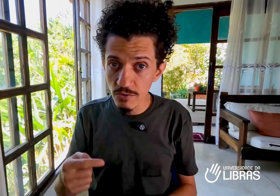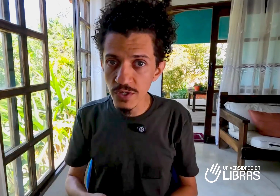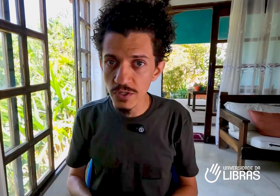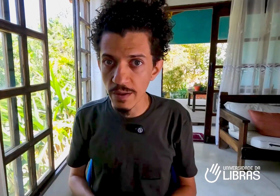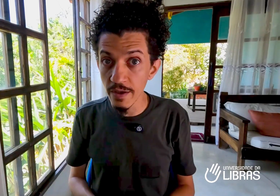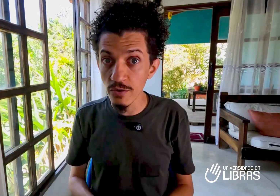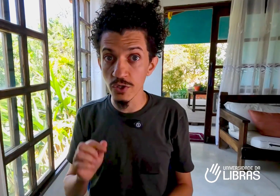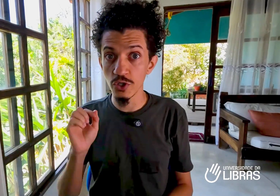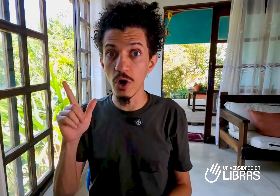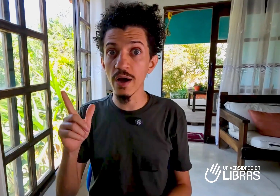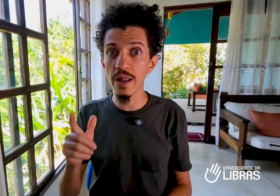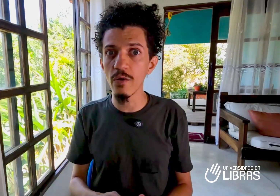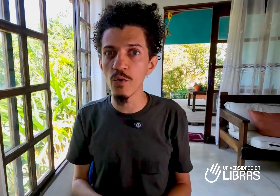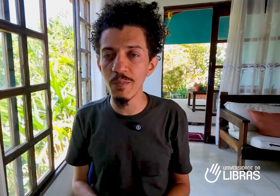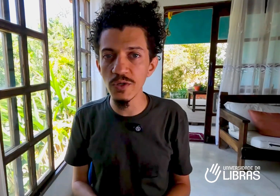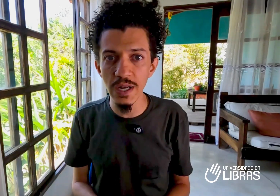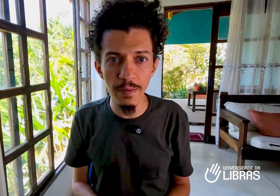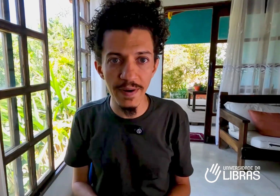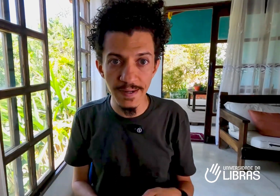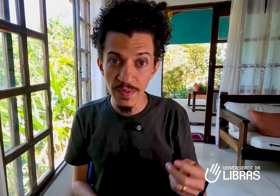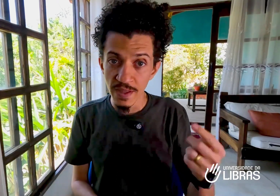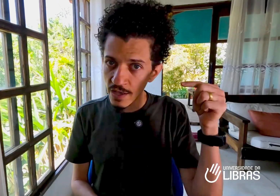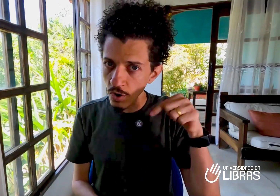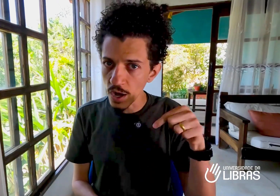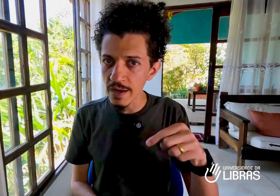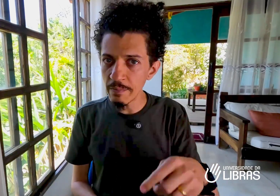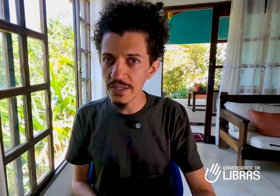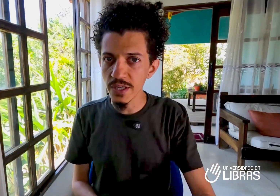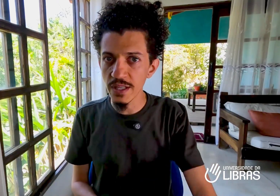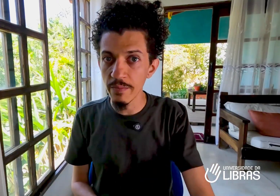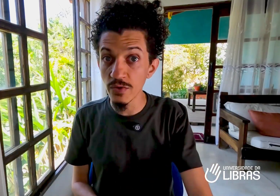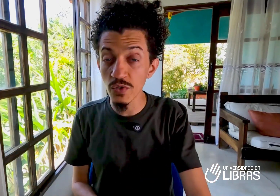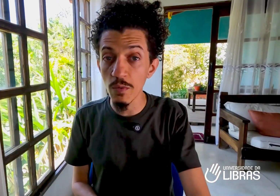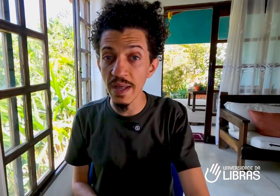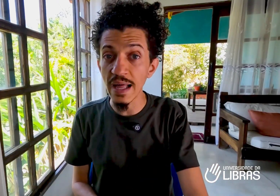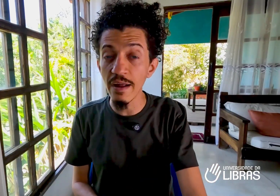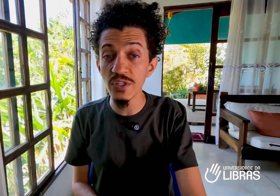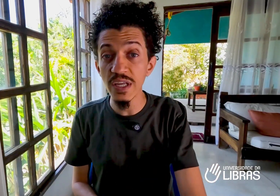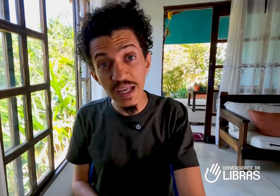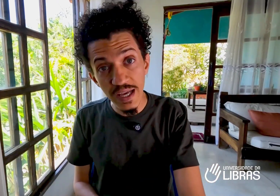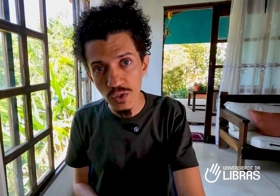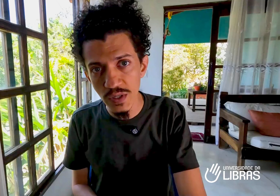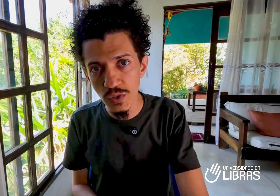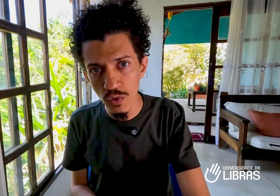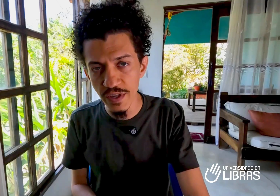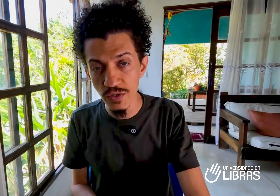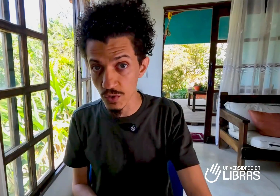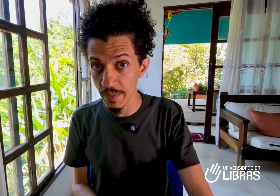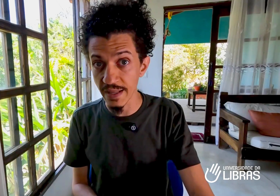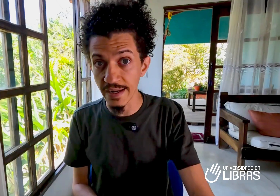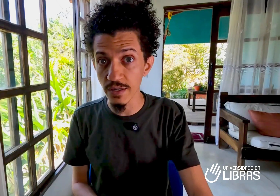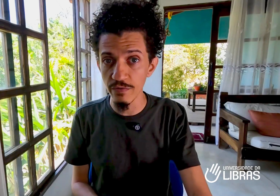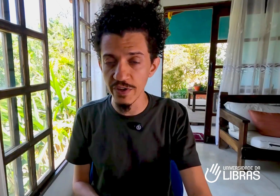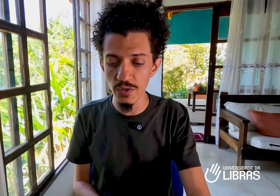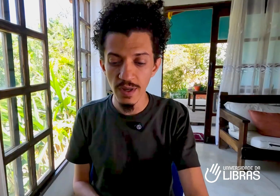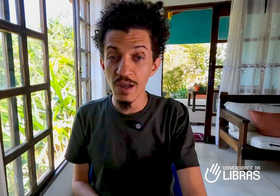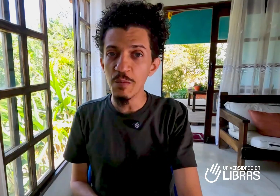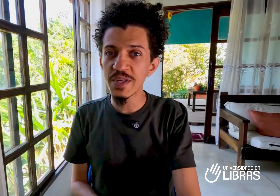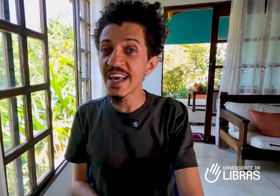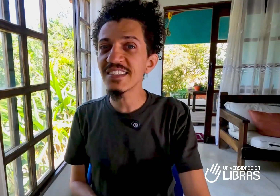seus amigos, joga lá no grupo de Libras e coloca embaixo aqui também os seus comentários e as suas dúvidas nos comentários aqui do vídeo, porque quem